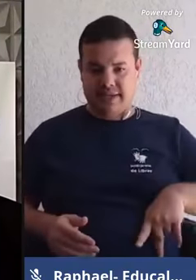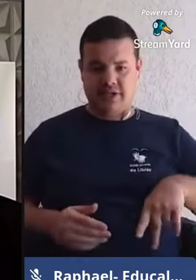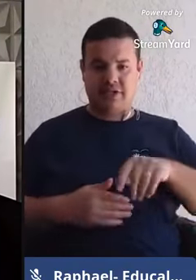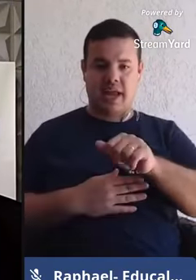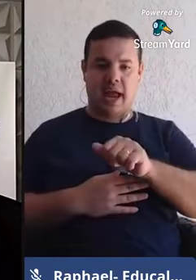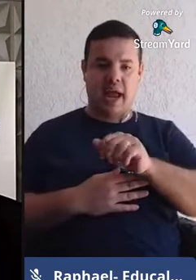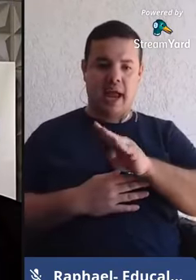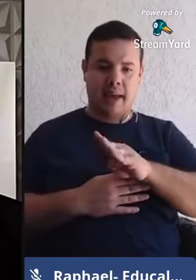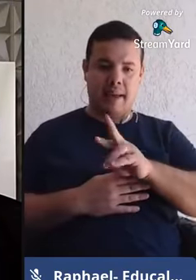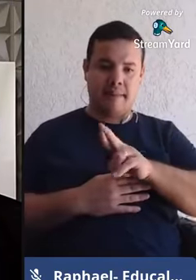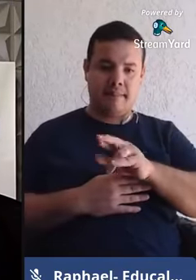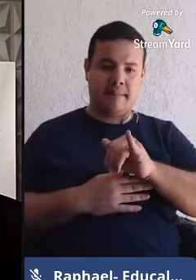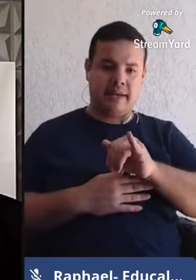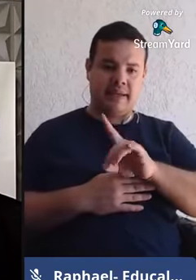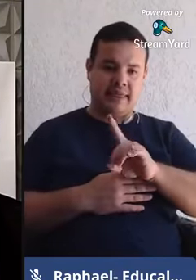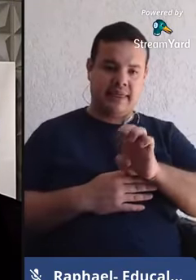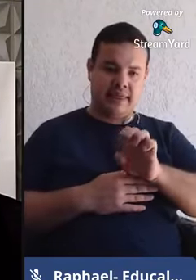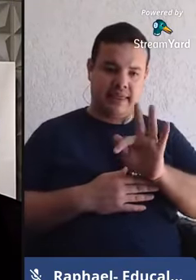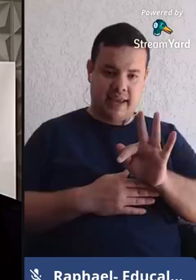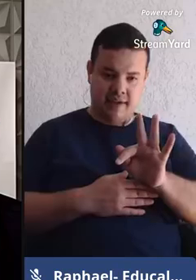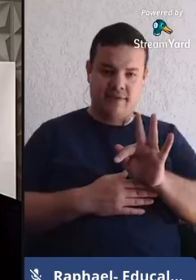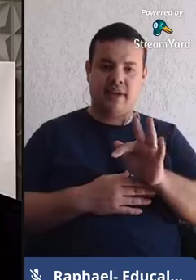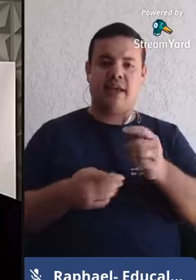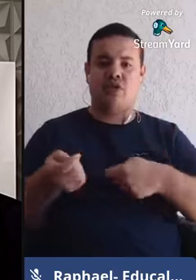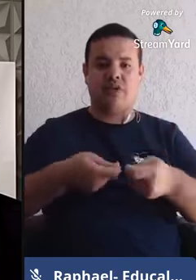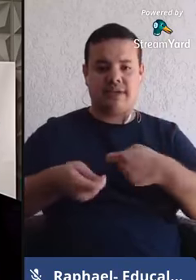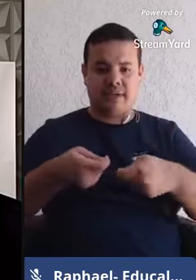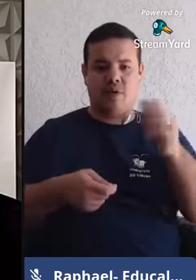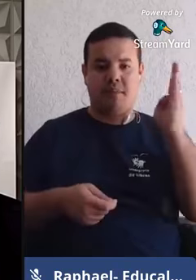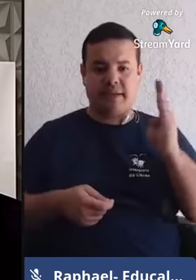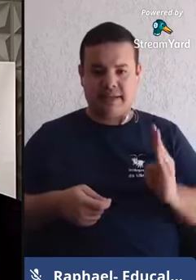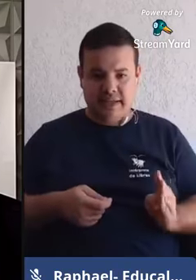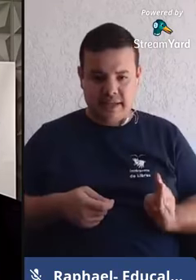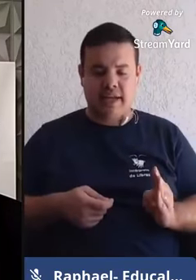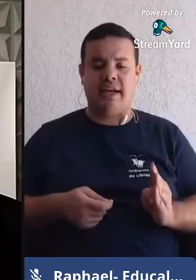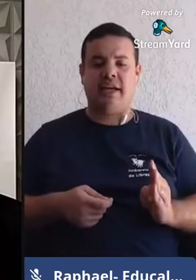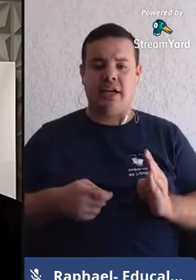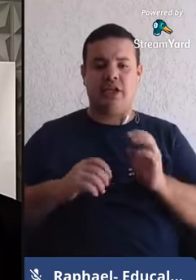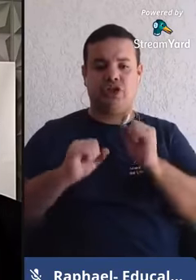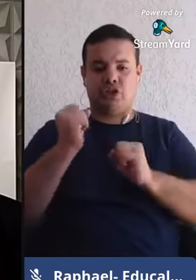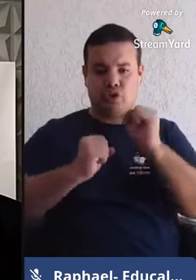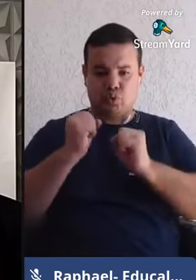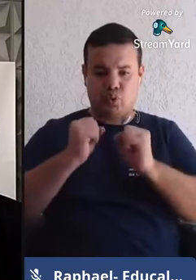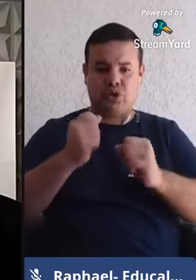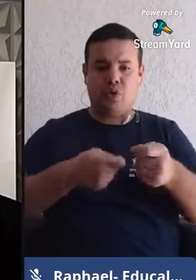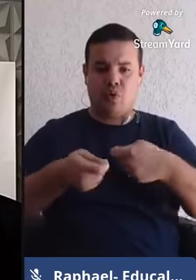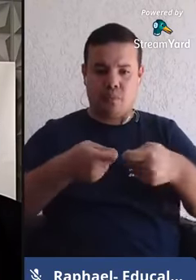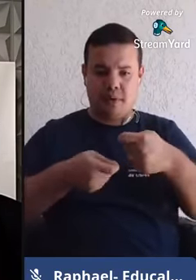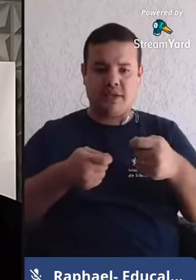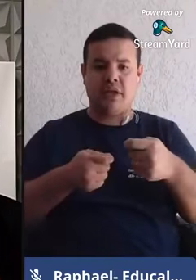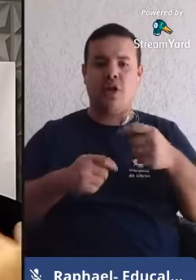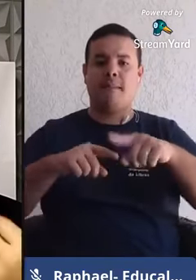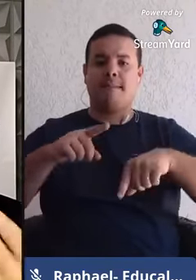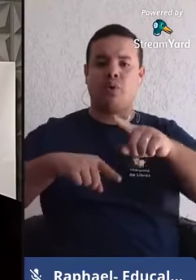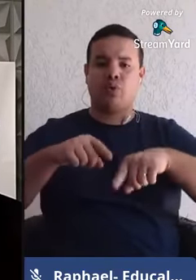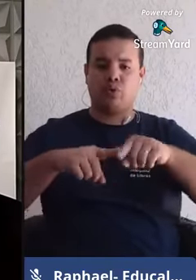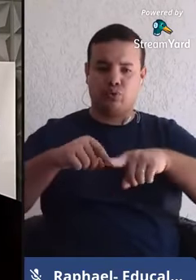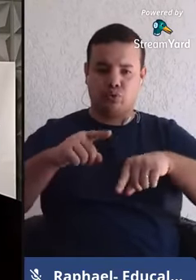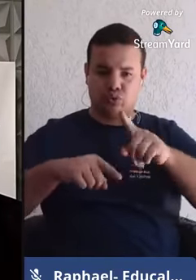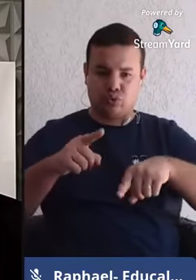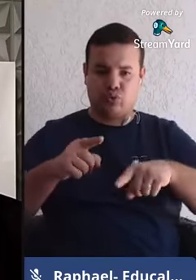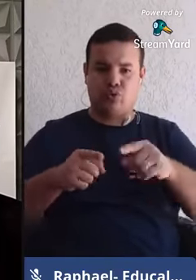que é a Associação Brasileira da Indústria, Comércio e Serviço de Produtos de Tecnologia Assistiva, né, para pessoa com deficiência. Acabou